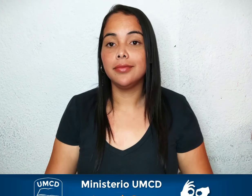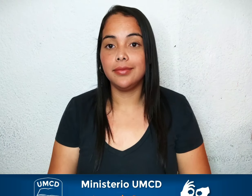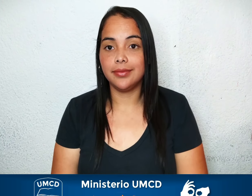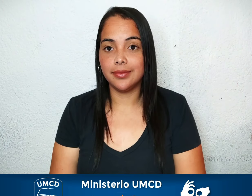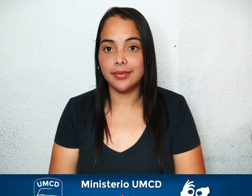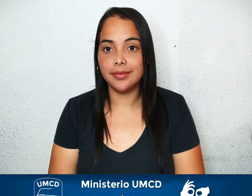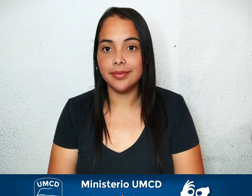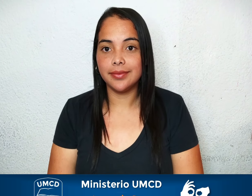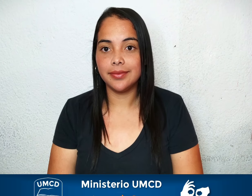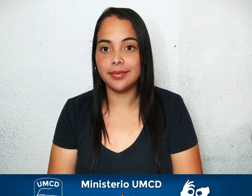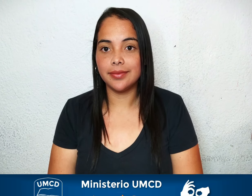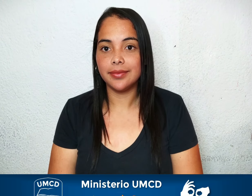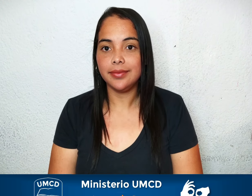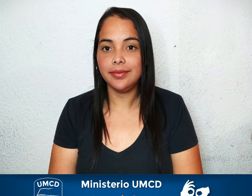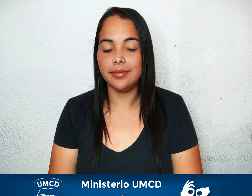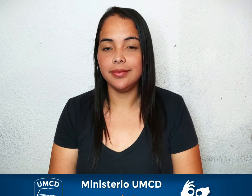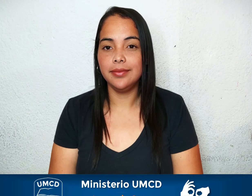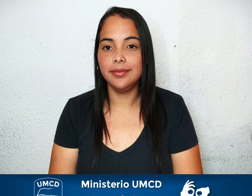momento con Dios.